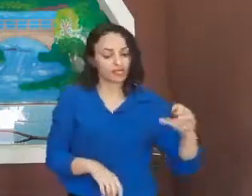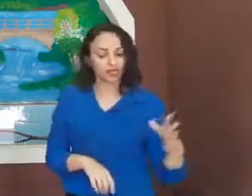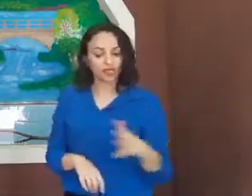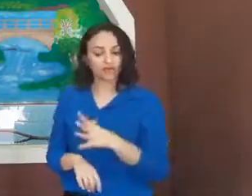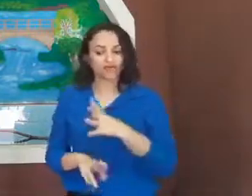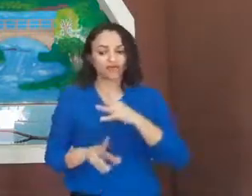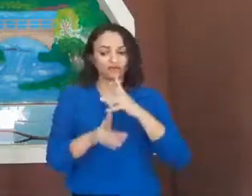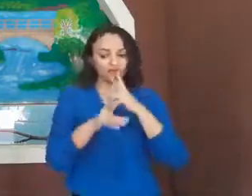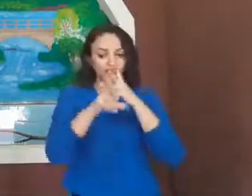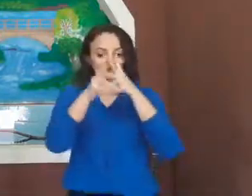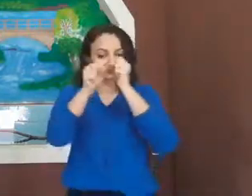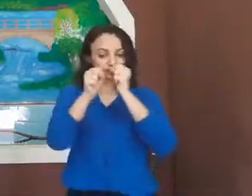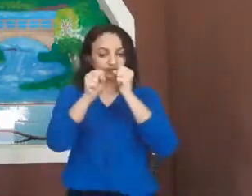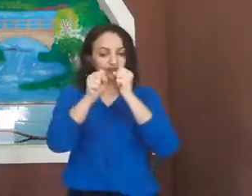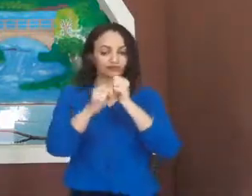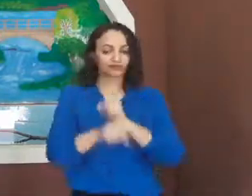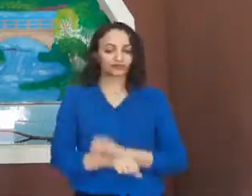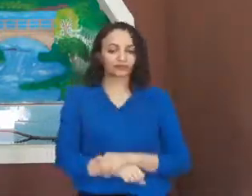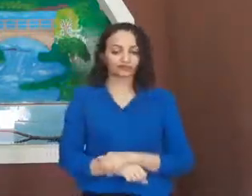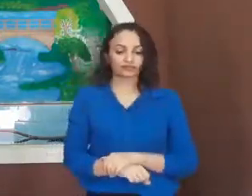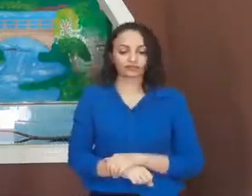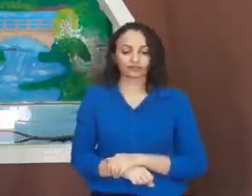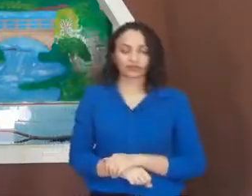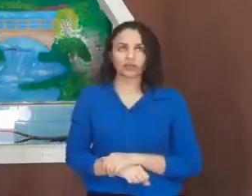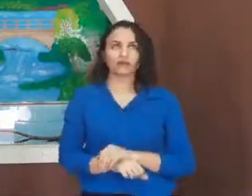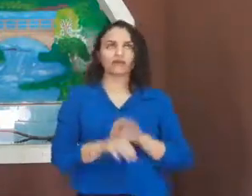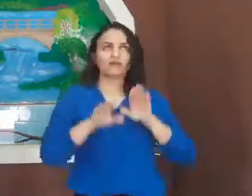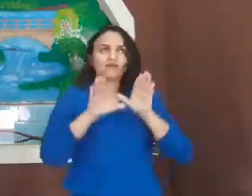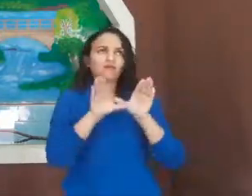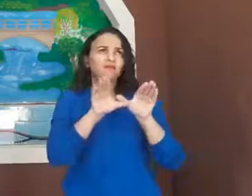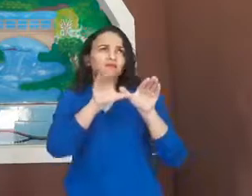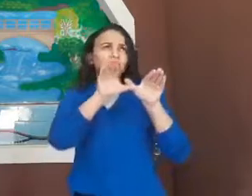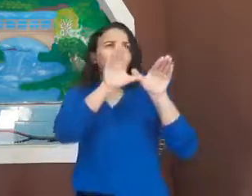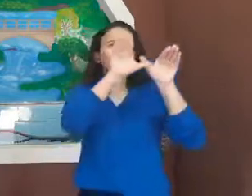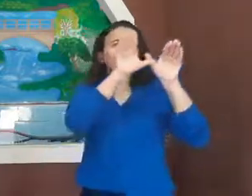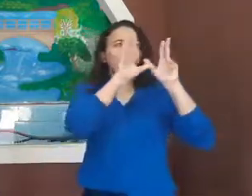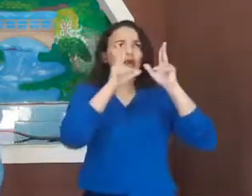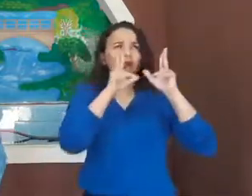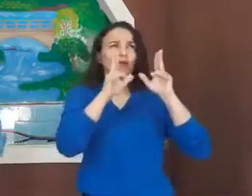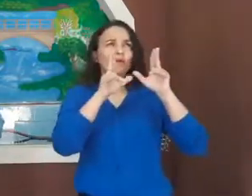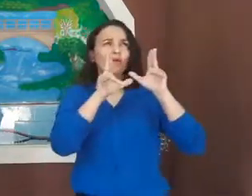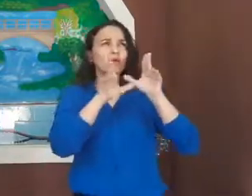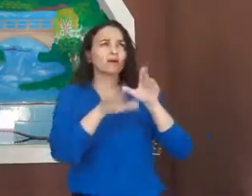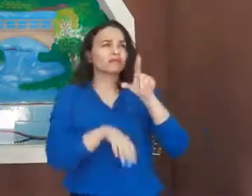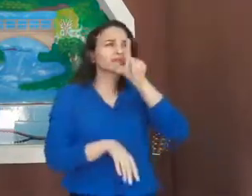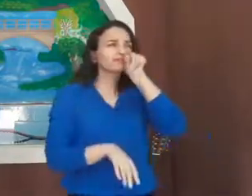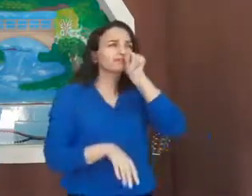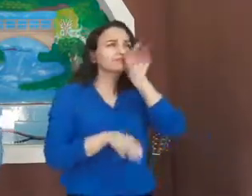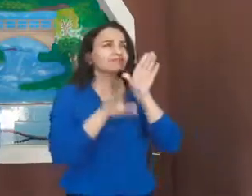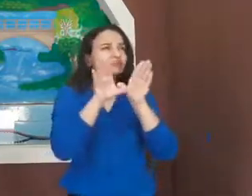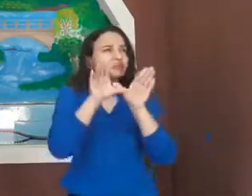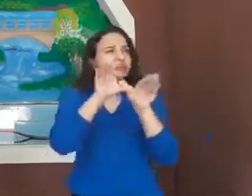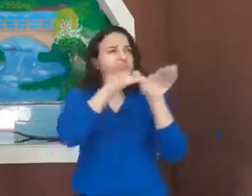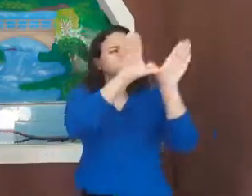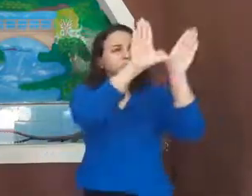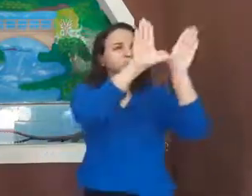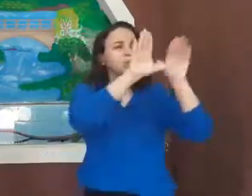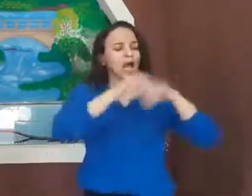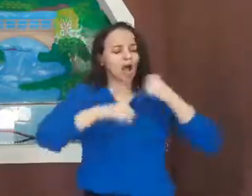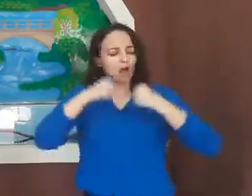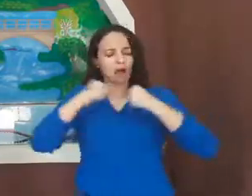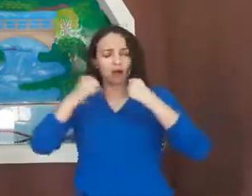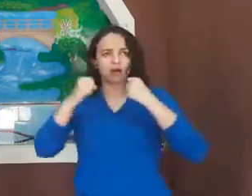suas forças, e o texto fala, subirão com asas como águias, correrão e não